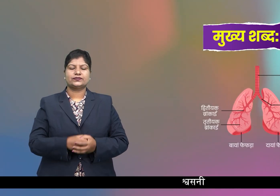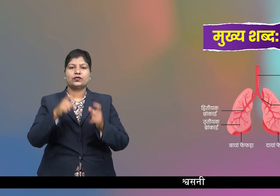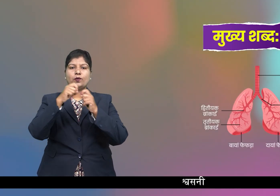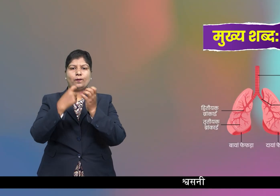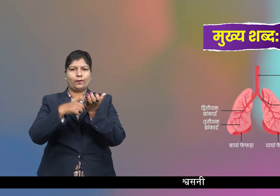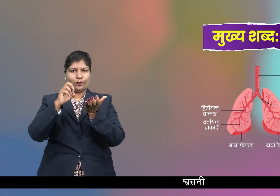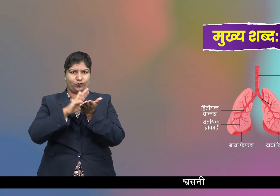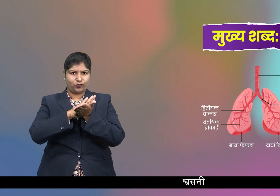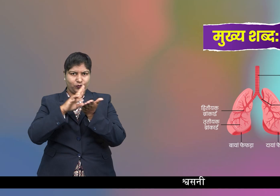श्वासनी।